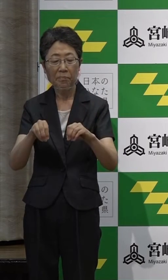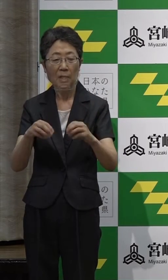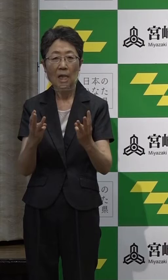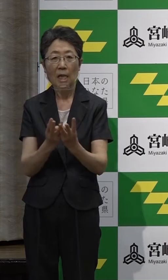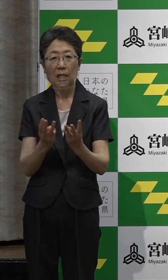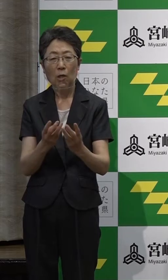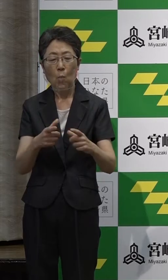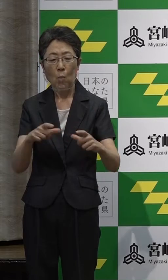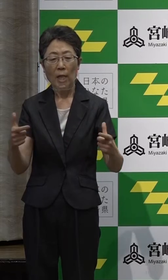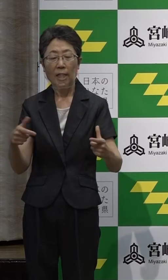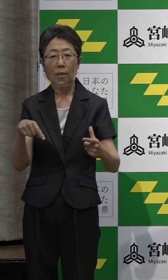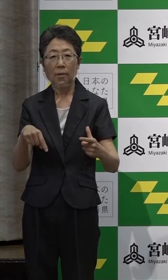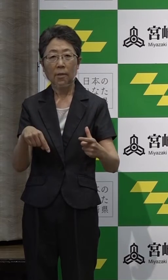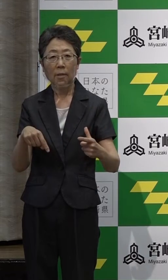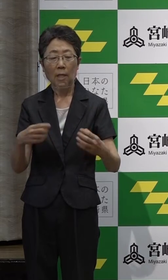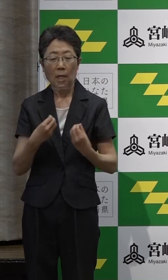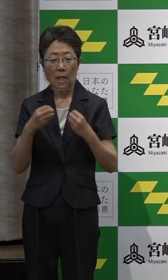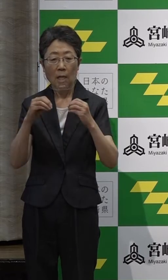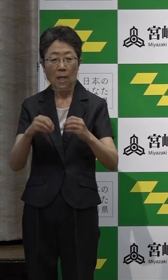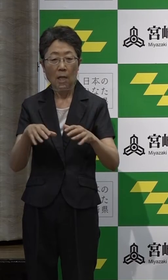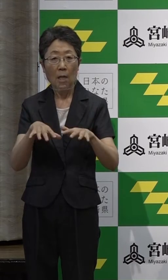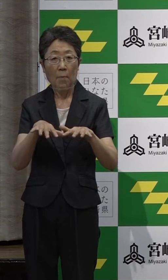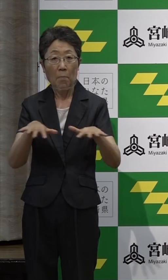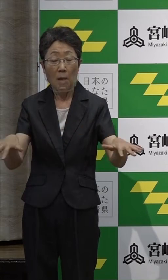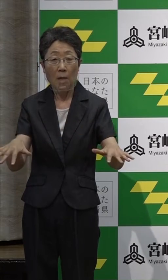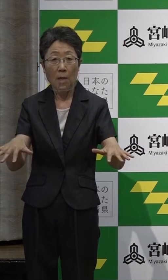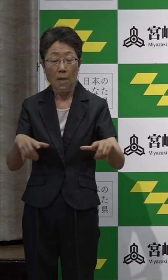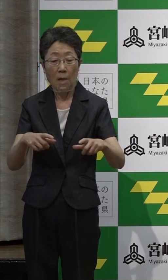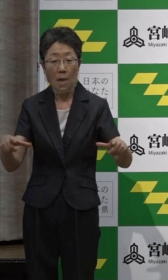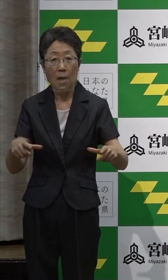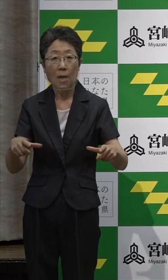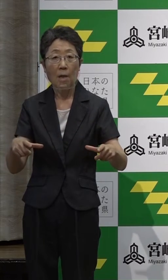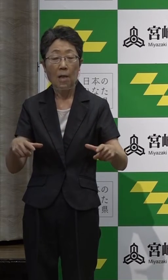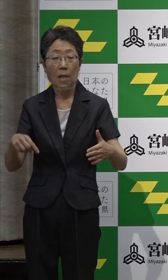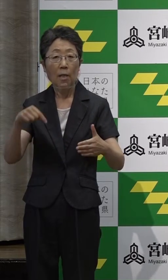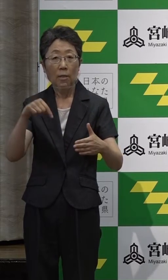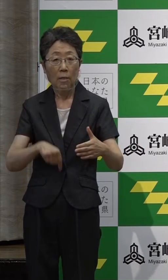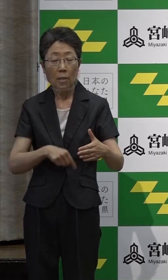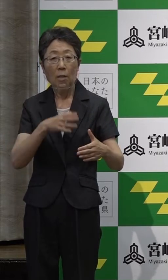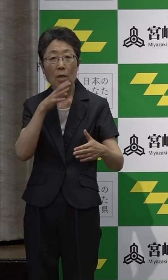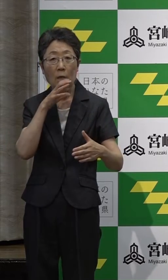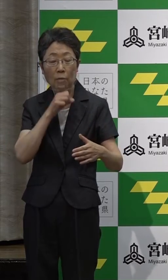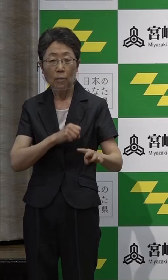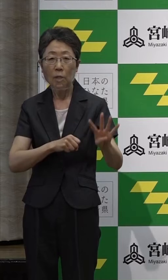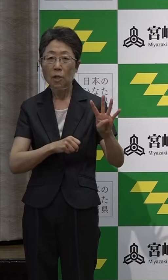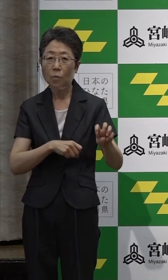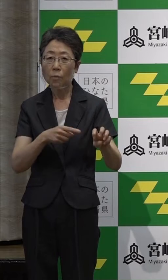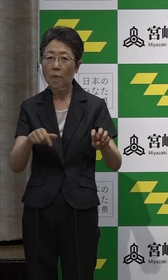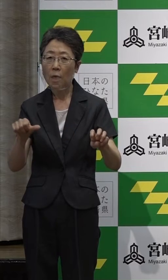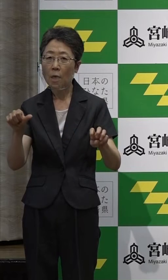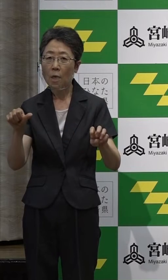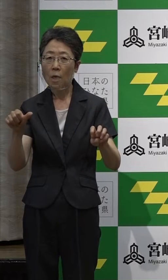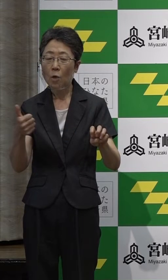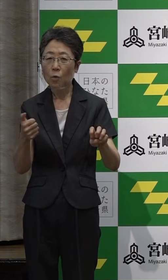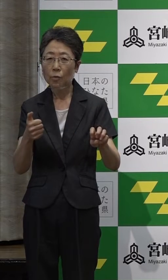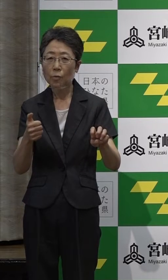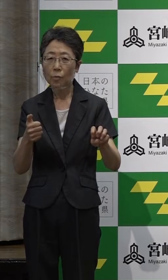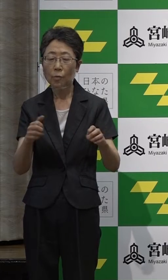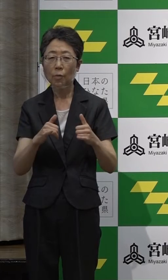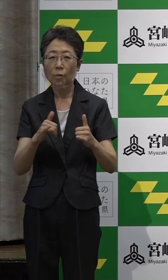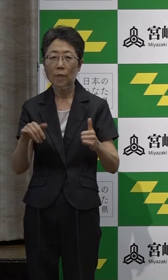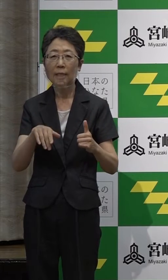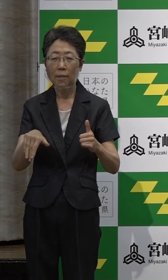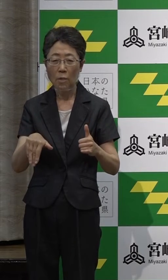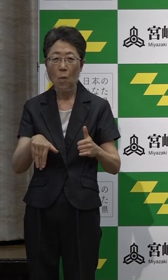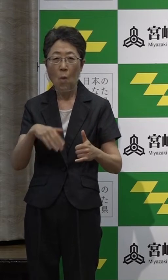、やはり感染が拡大をしてしまうと、そういう層、そういう年代の層の重症者というのが今後増えてきかねないということ